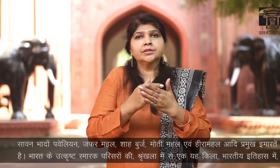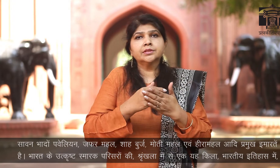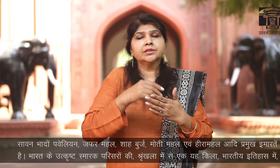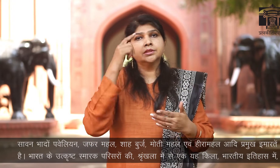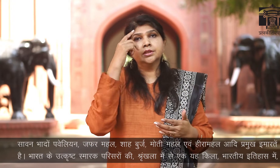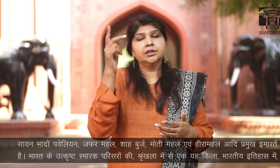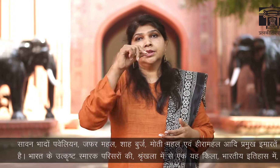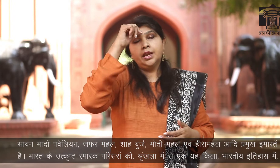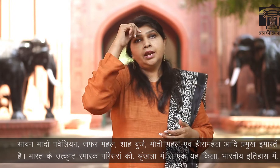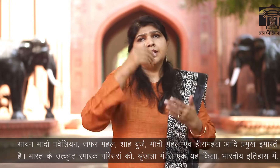भारतीय इतिहास में